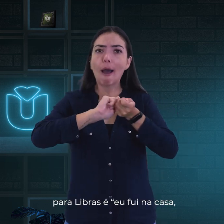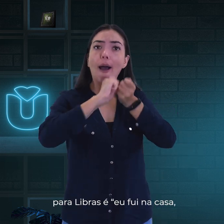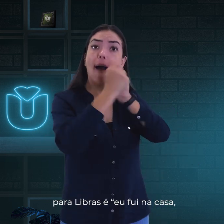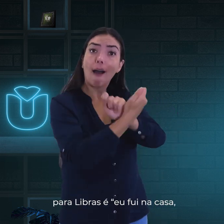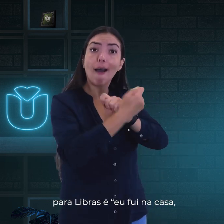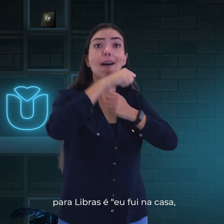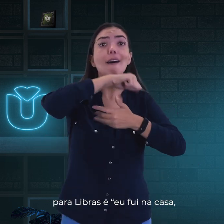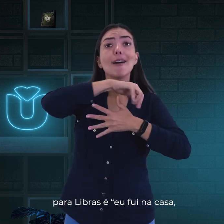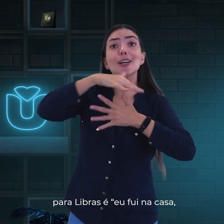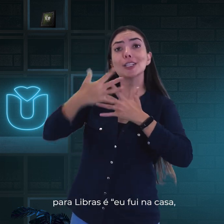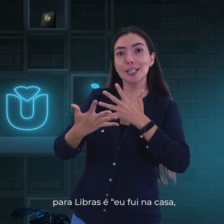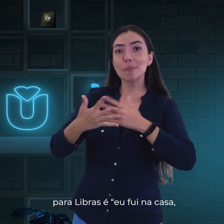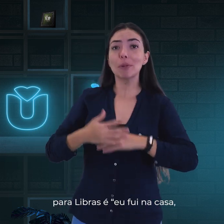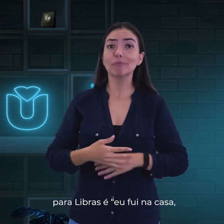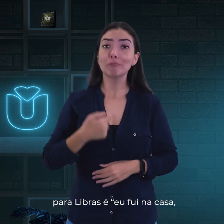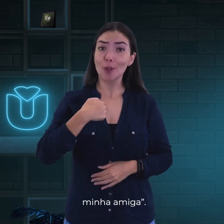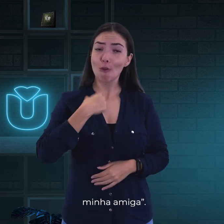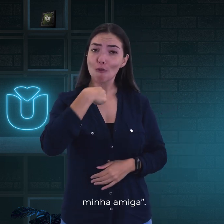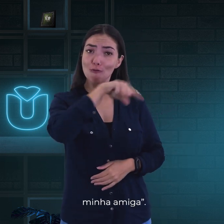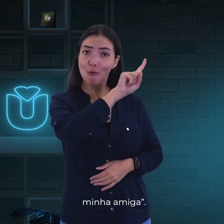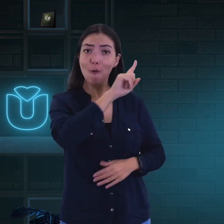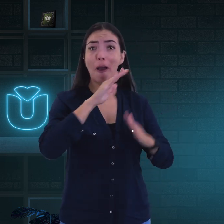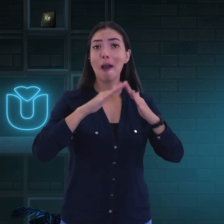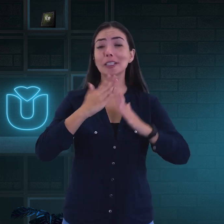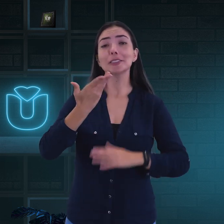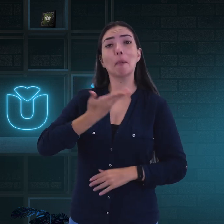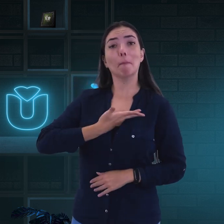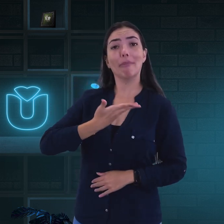para Libras é eu fui na casa da minha amiga.